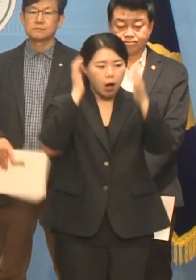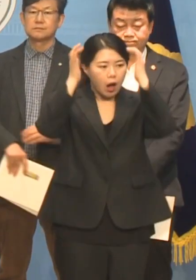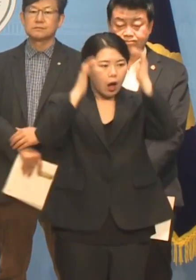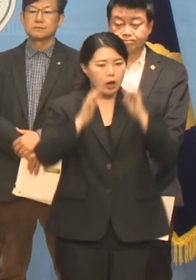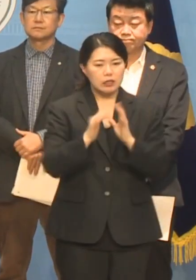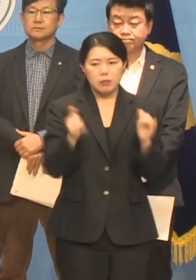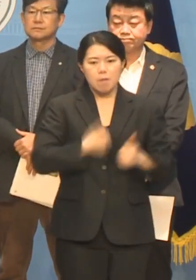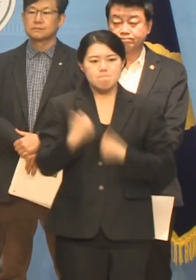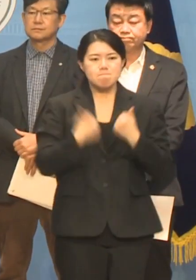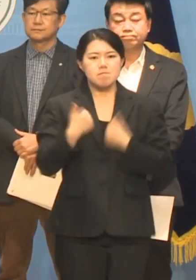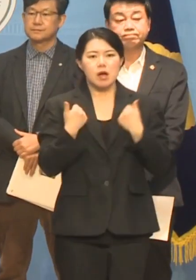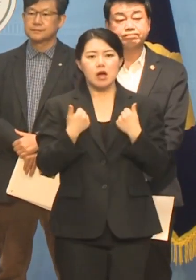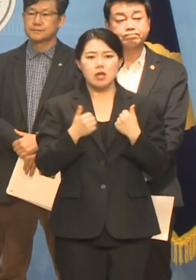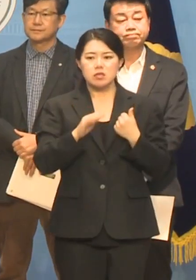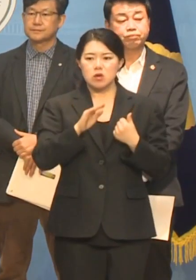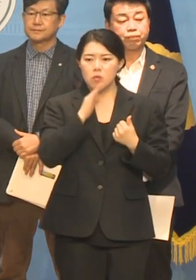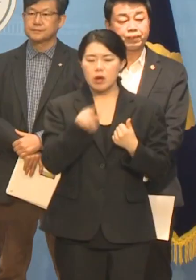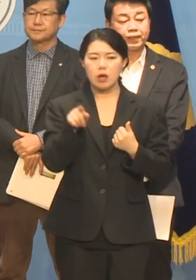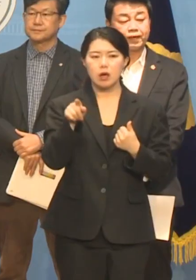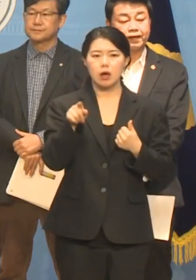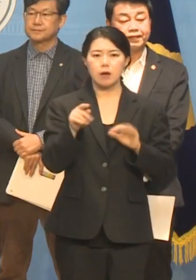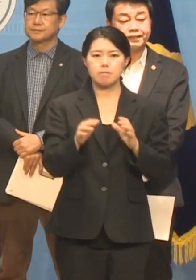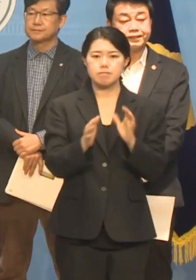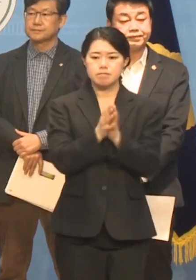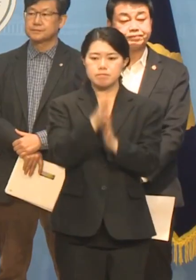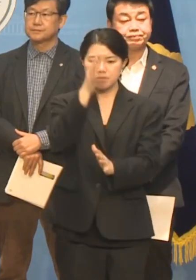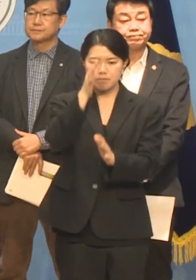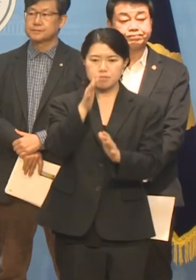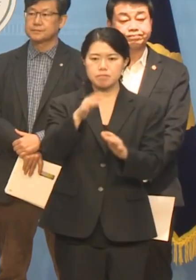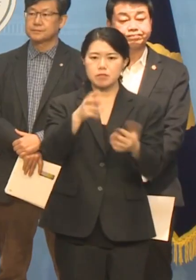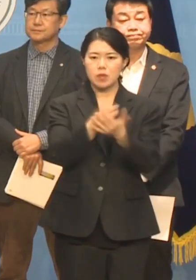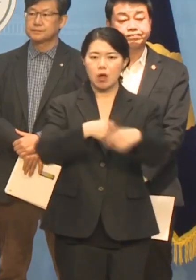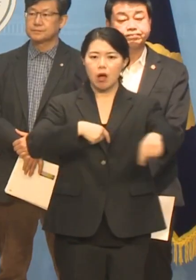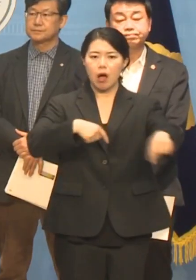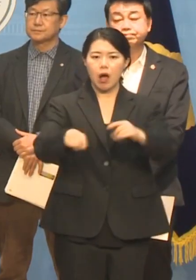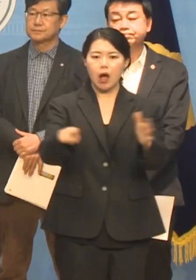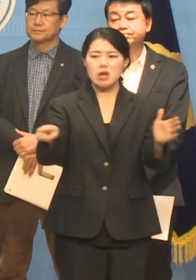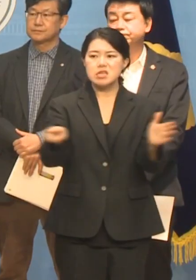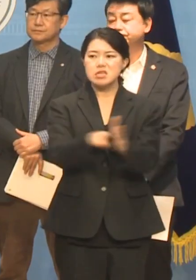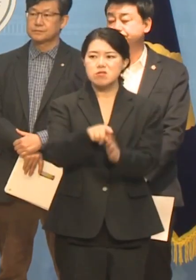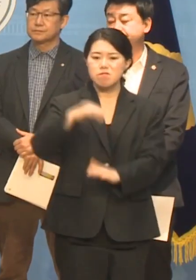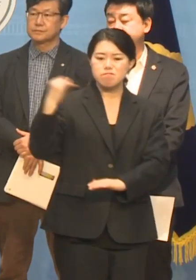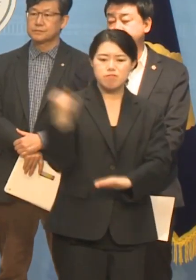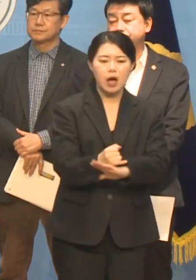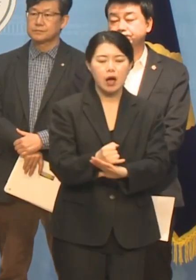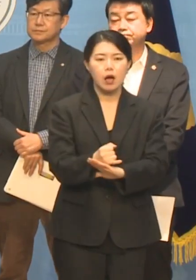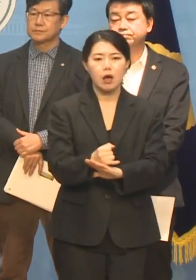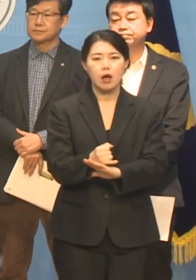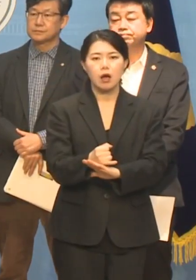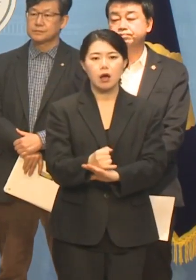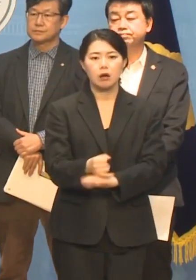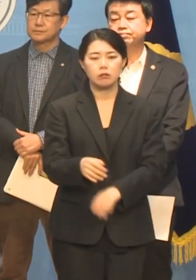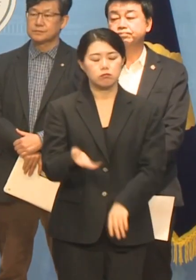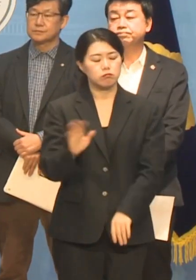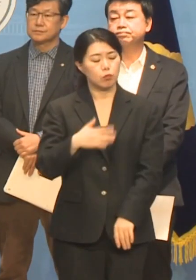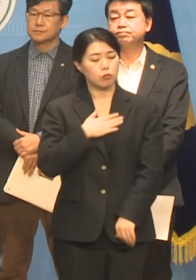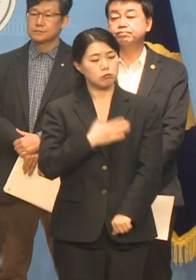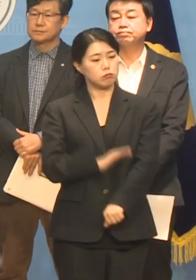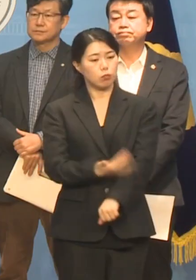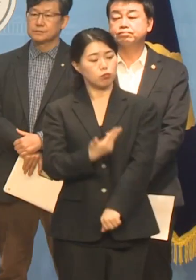분노, 바닥으로 추락한 서울시의 정책 신뢰도에도 그래도 난 잘못한